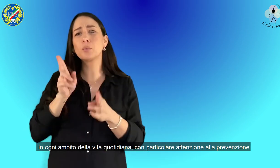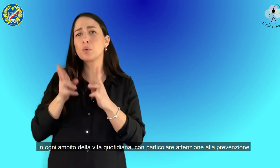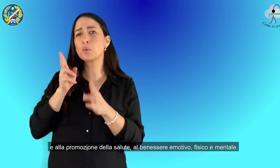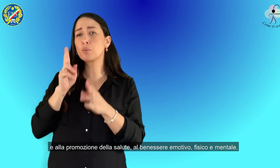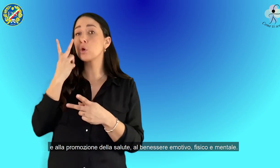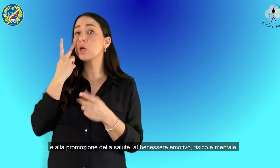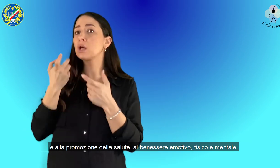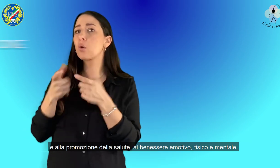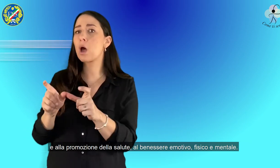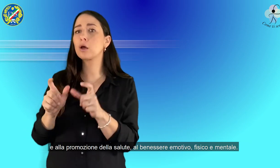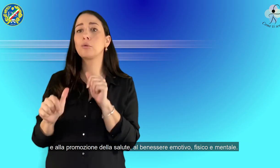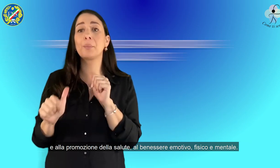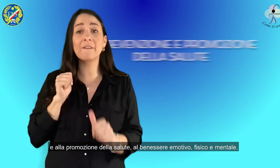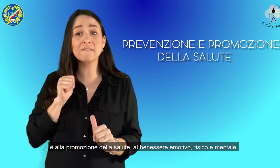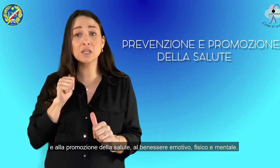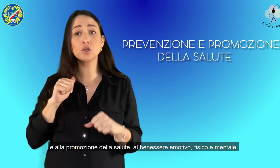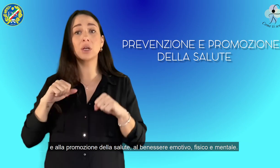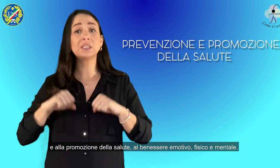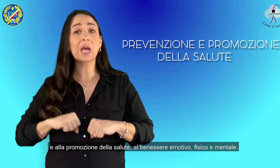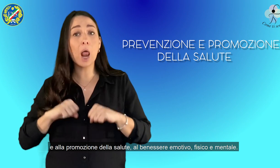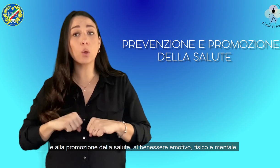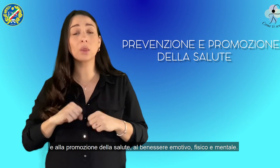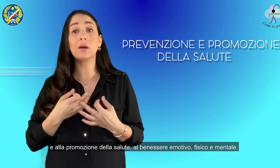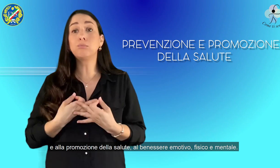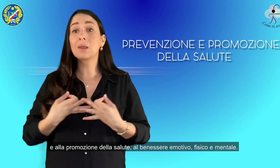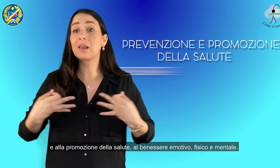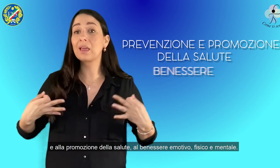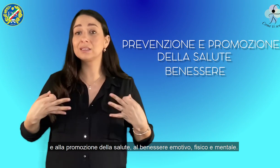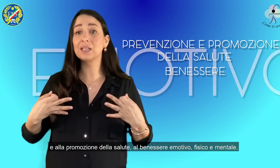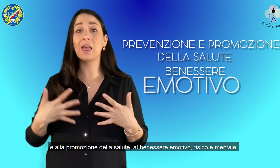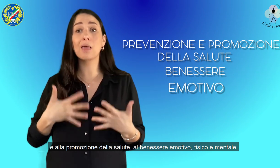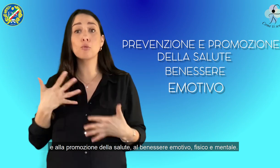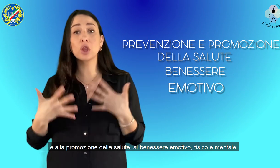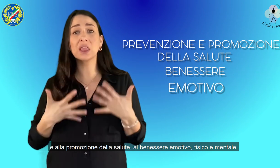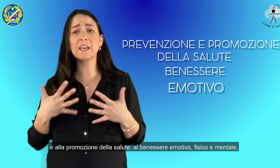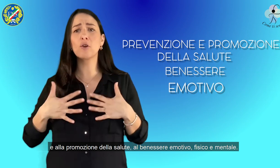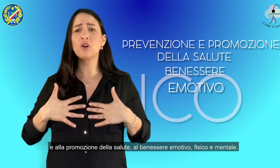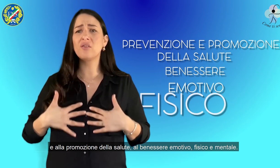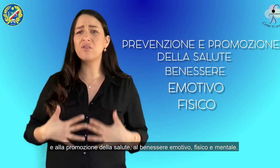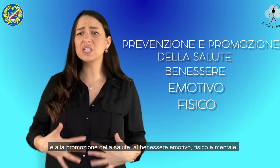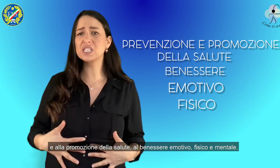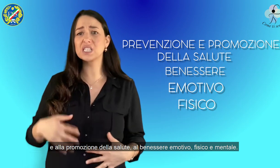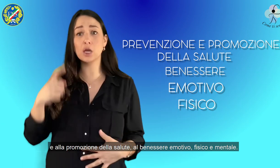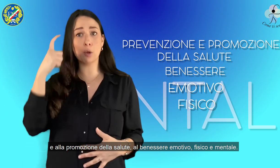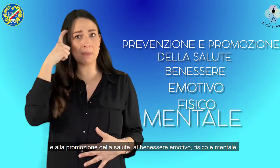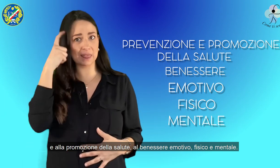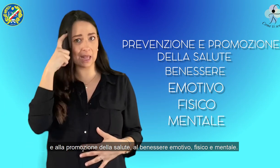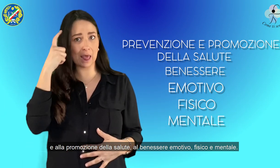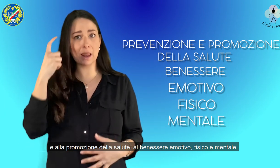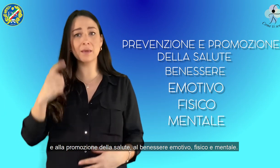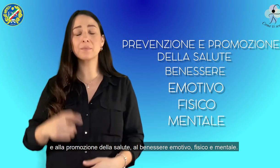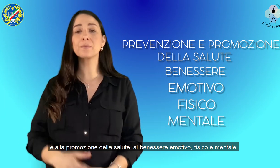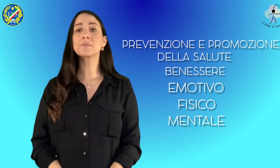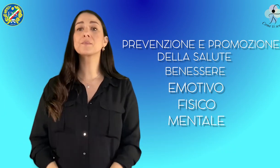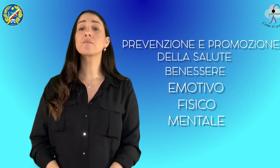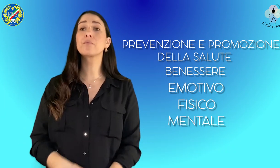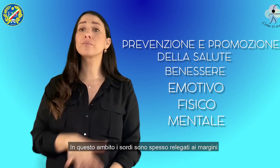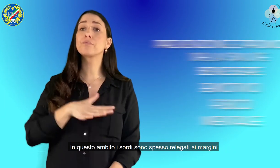auditiva in ogni ambito della vita quotidiana, con particolare attenzione alla prevenzione e alla promozione della salute, al benessere